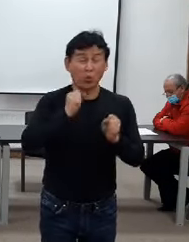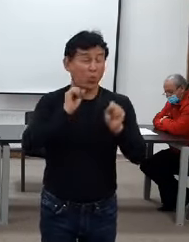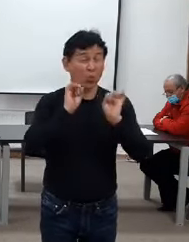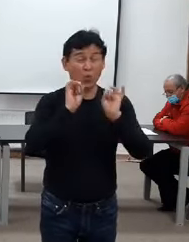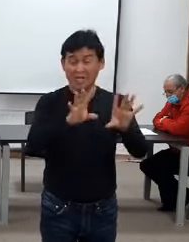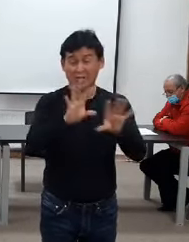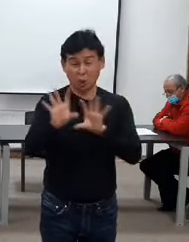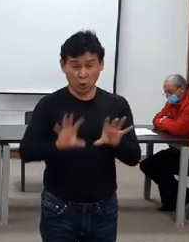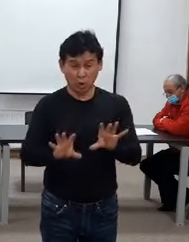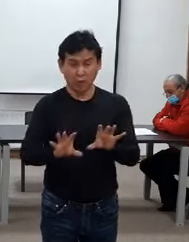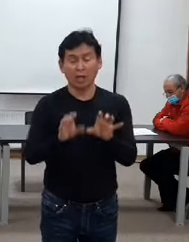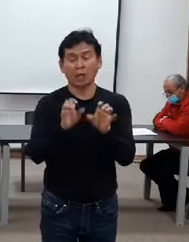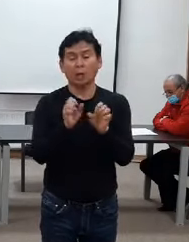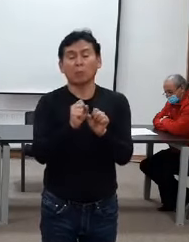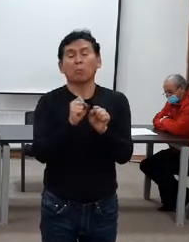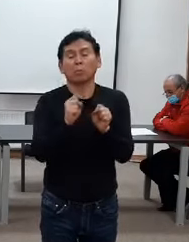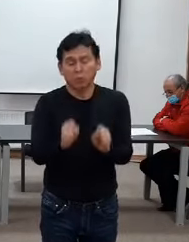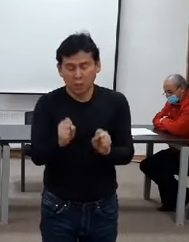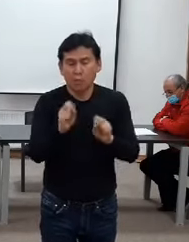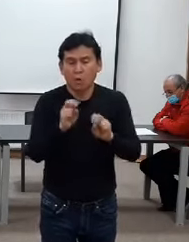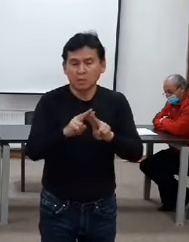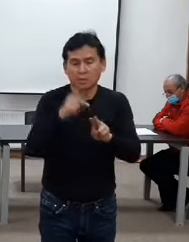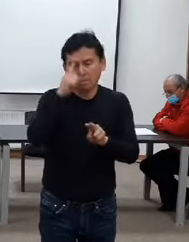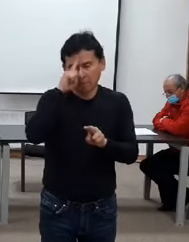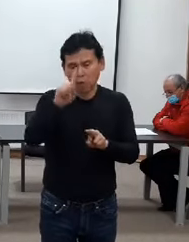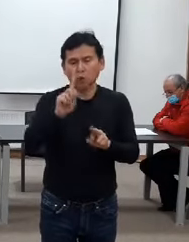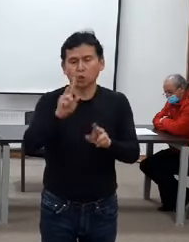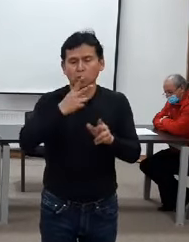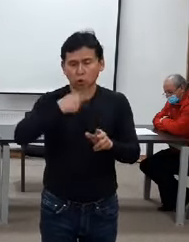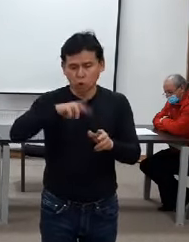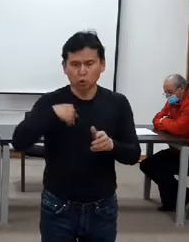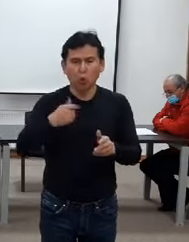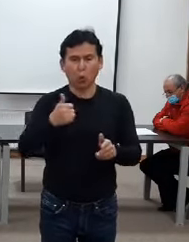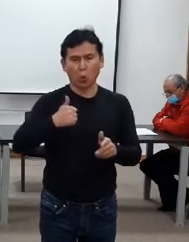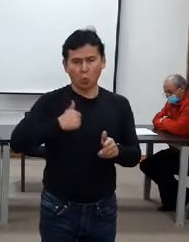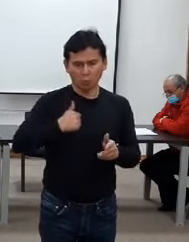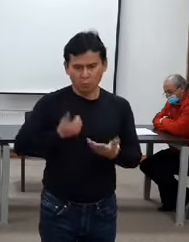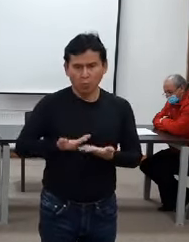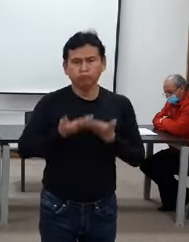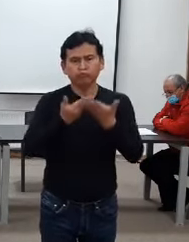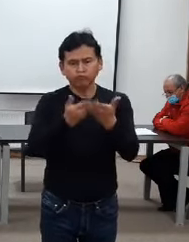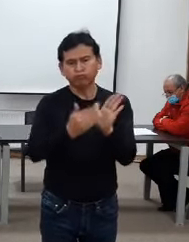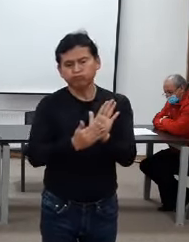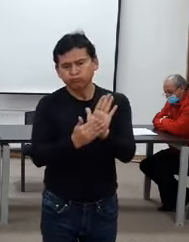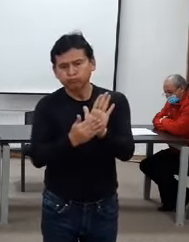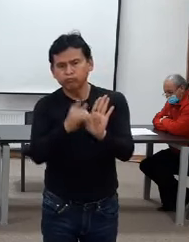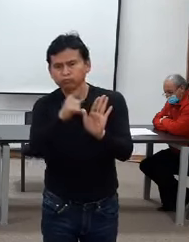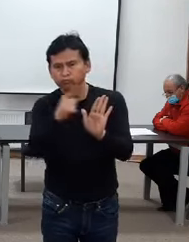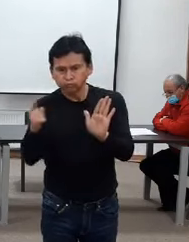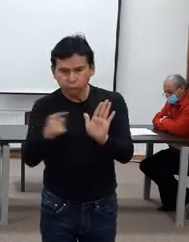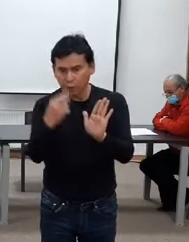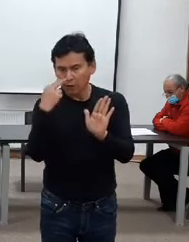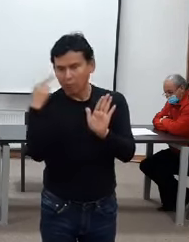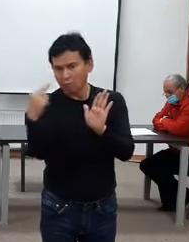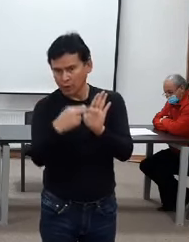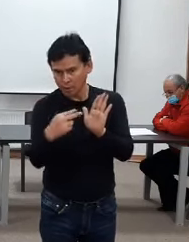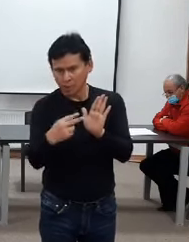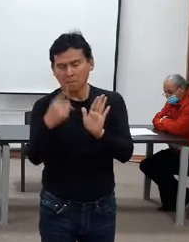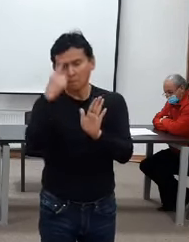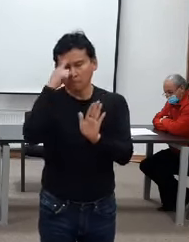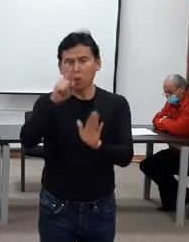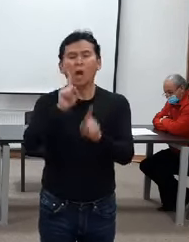¿ya? Pero en ese sentido, nosotros cumplimos con entregar nuestros informes, con hacer ver la situación de la región, pero también hay decisiones